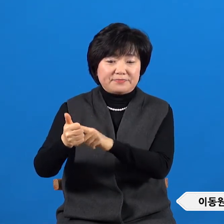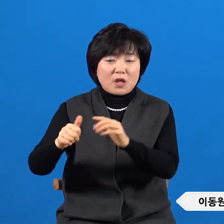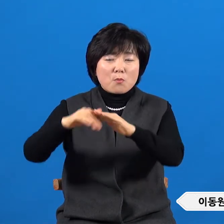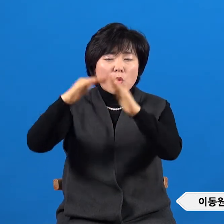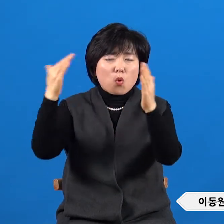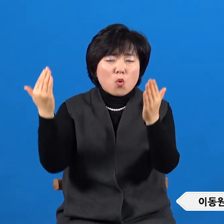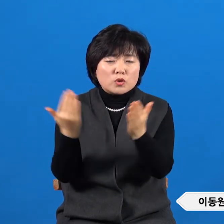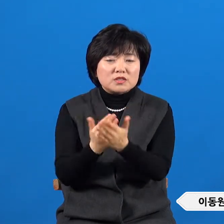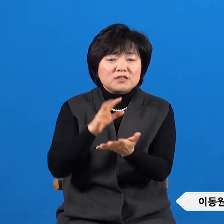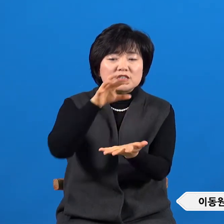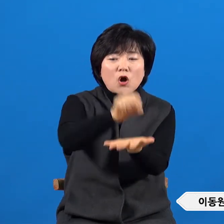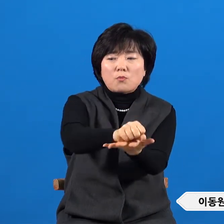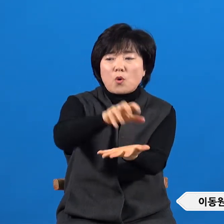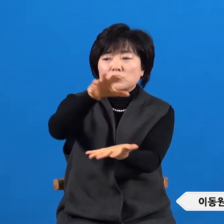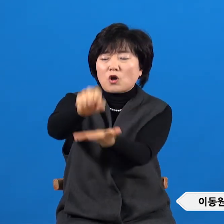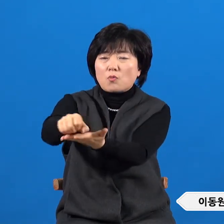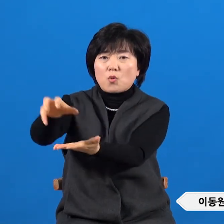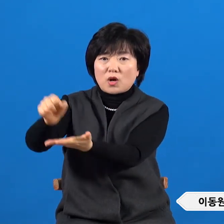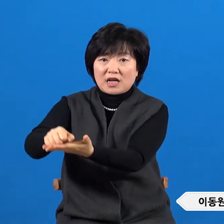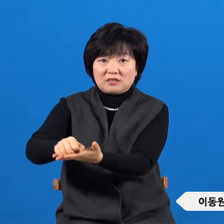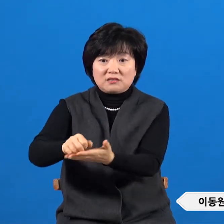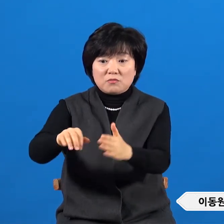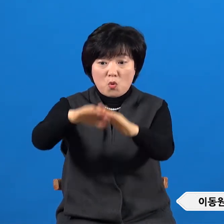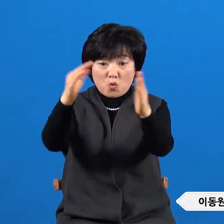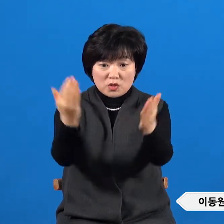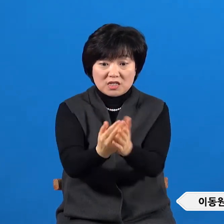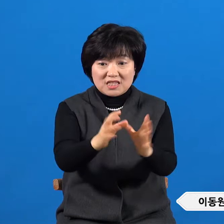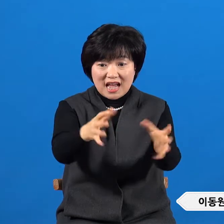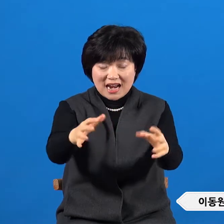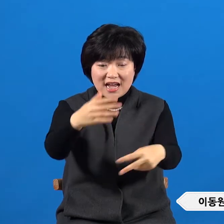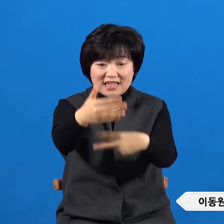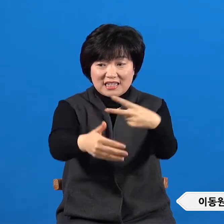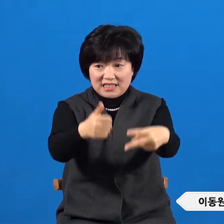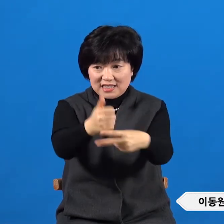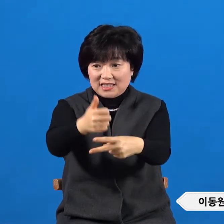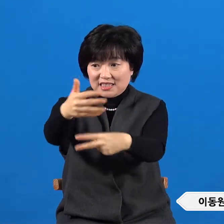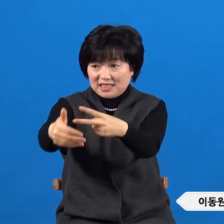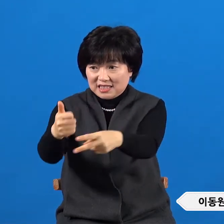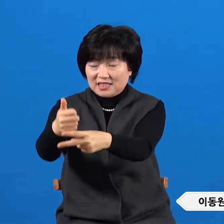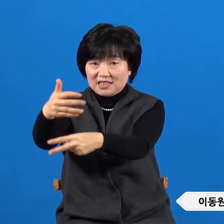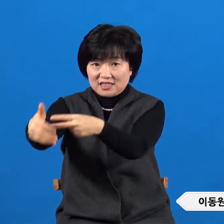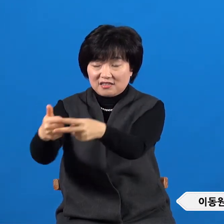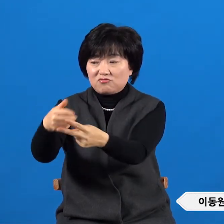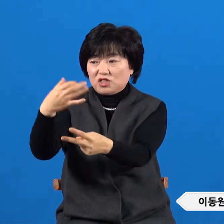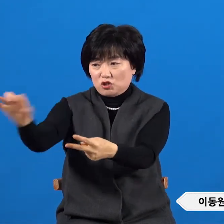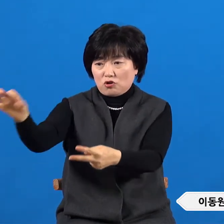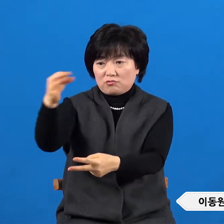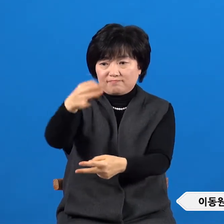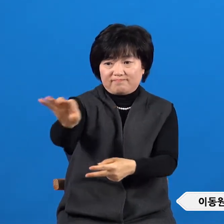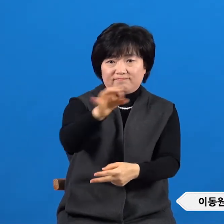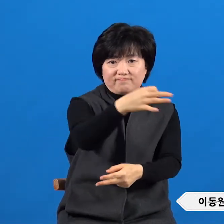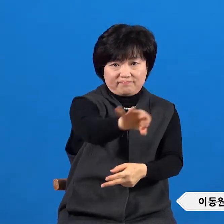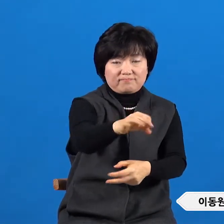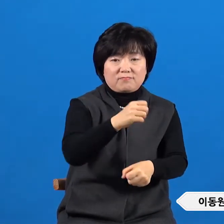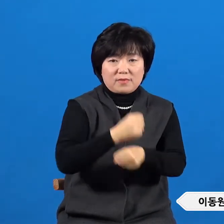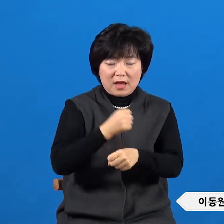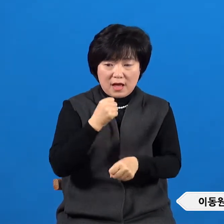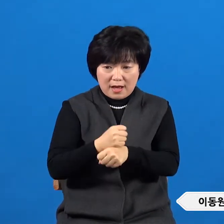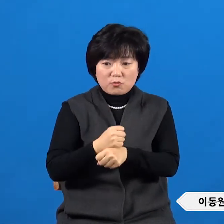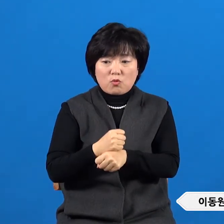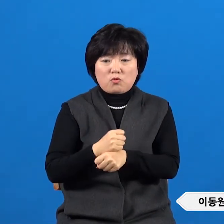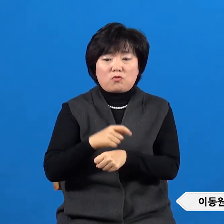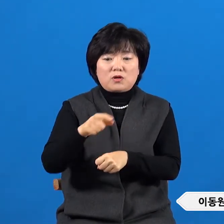정복지의 모든 신들을 인정했고 또 각 민족의 신앙을 존중하는 방식으로 제국의